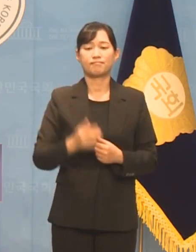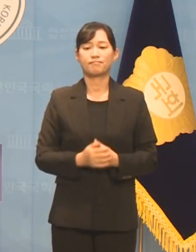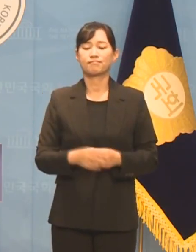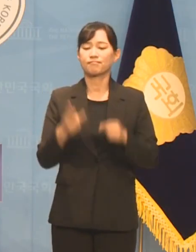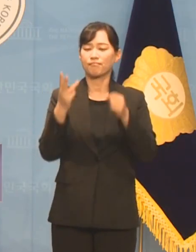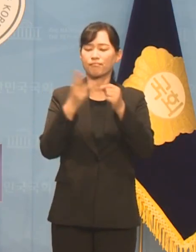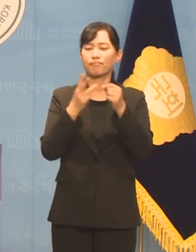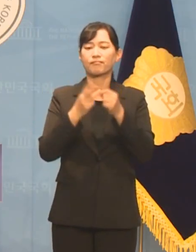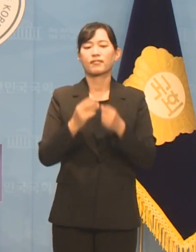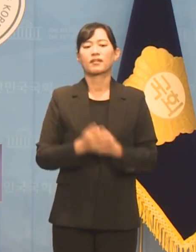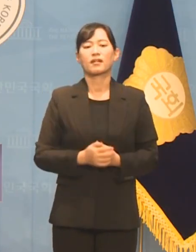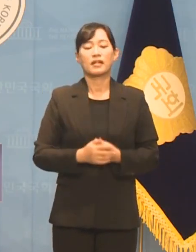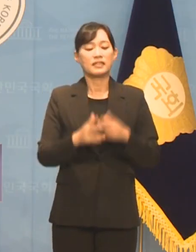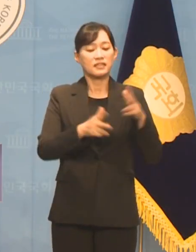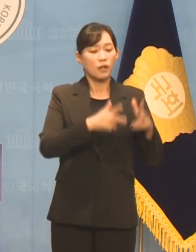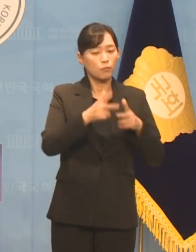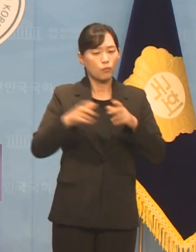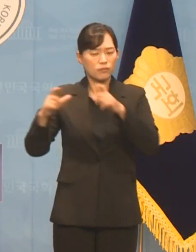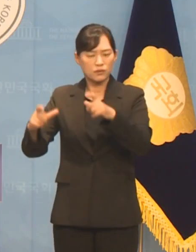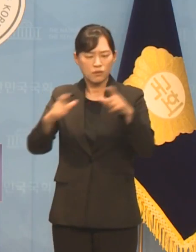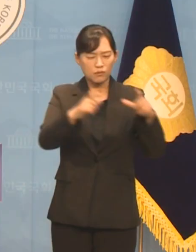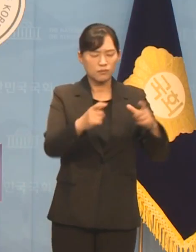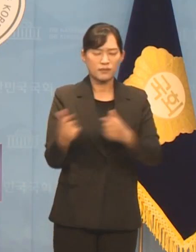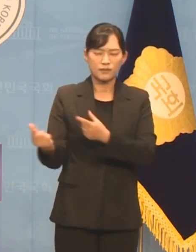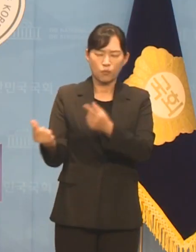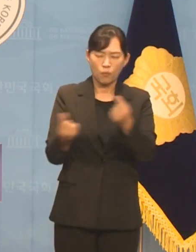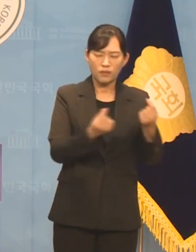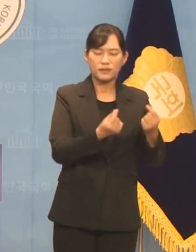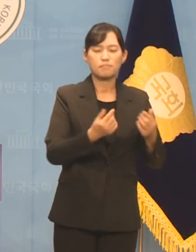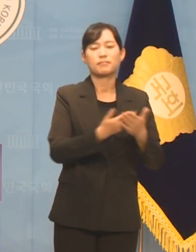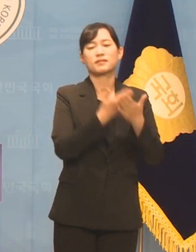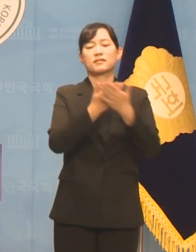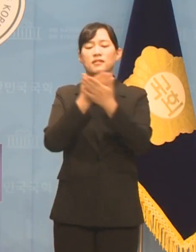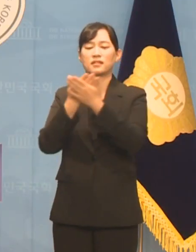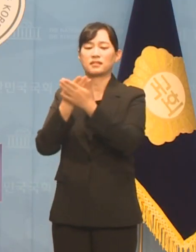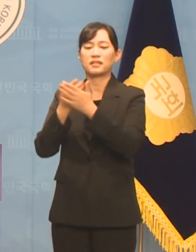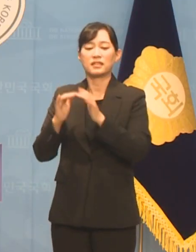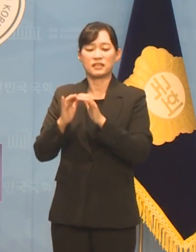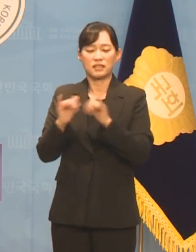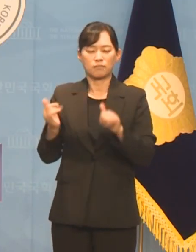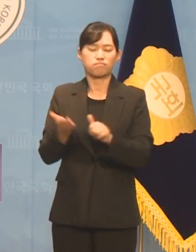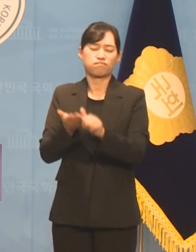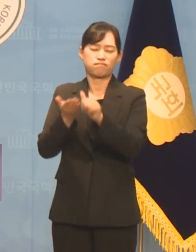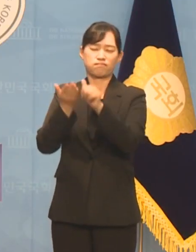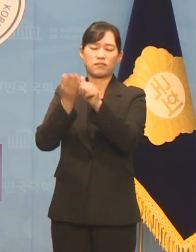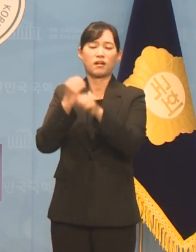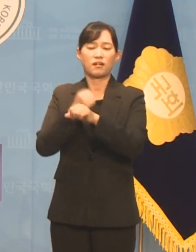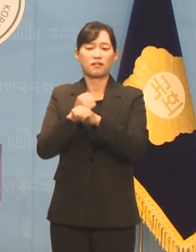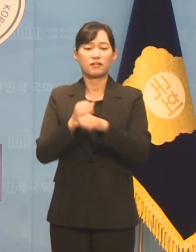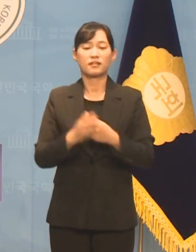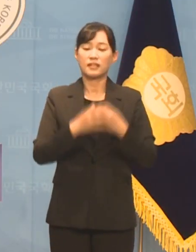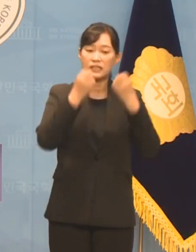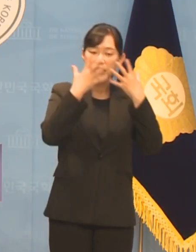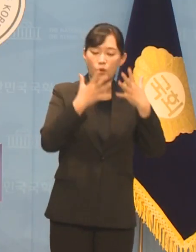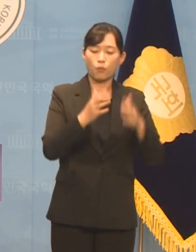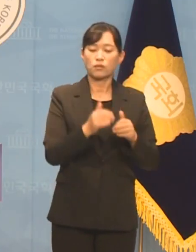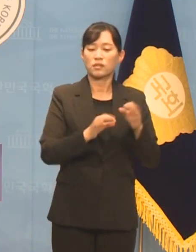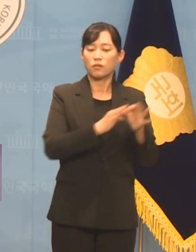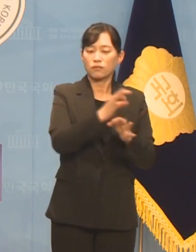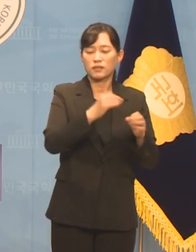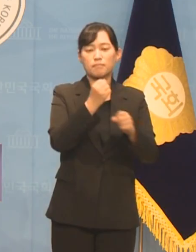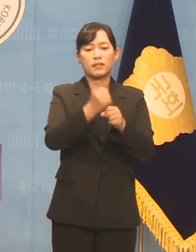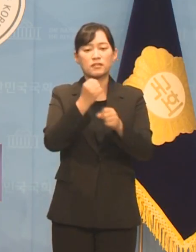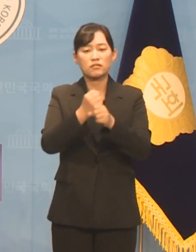셋째, 산업과 지역을 골고루 발전시키는 인재공화국을 만들겠습니다. 새로운 경제를 만드는